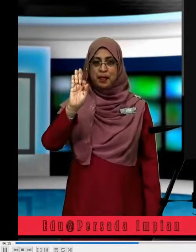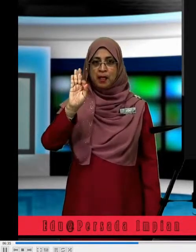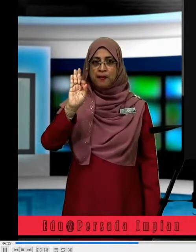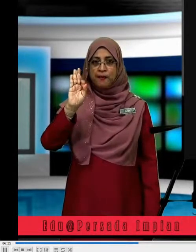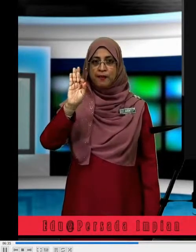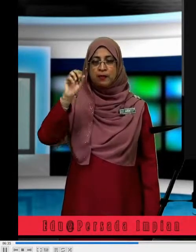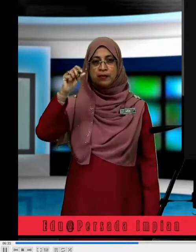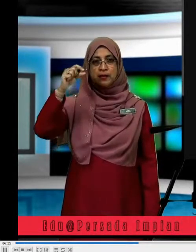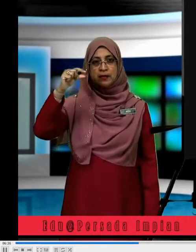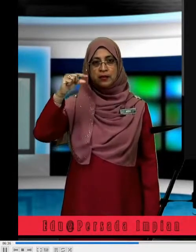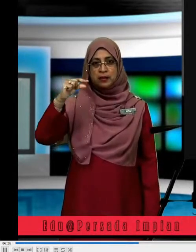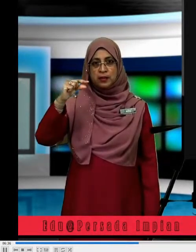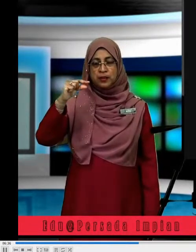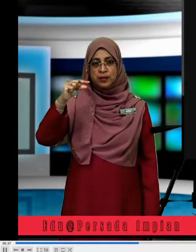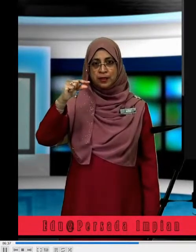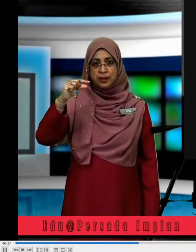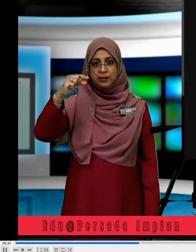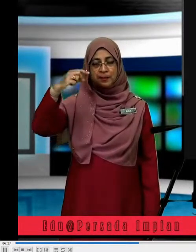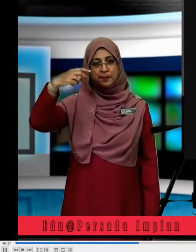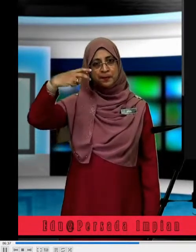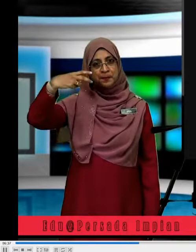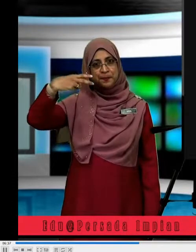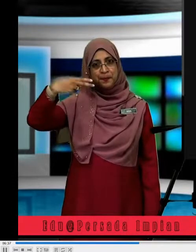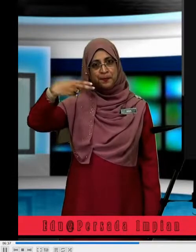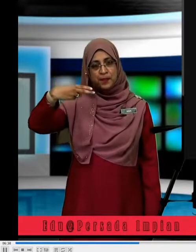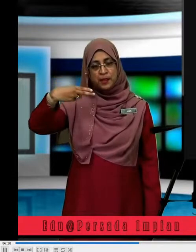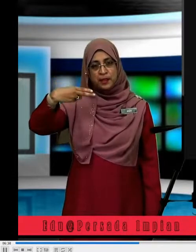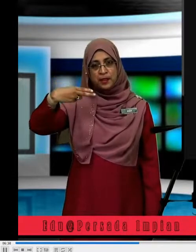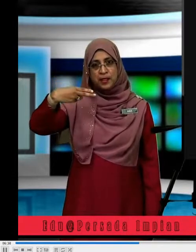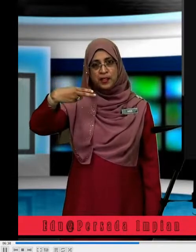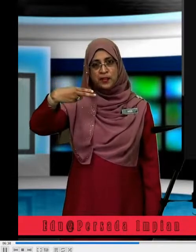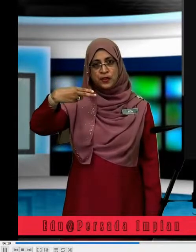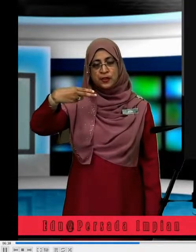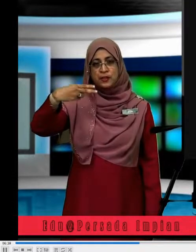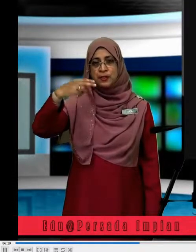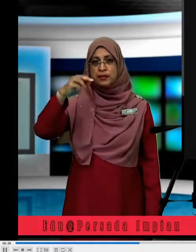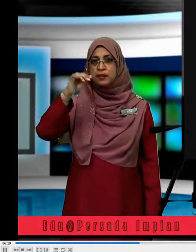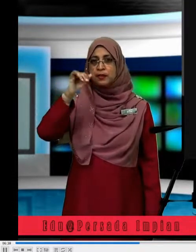I have Hai see his